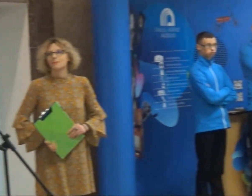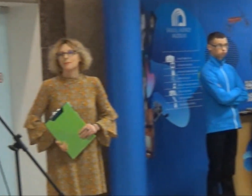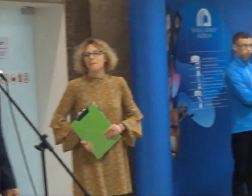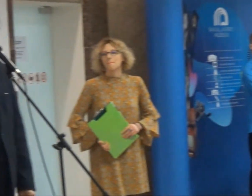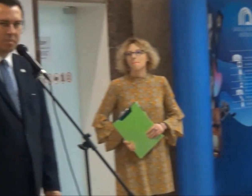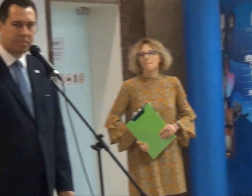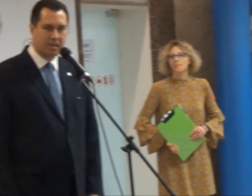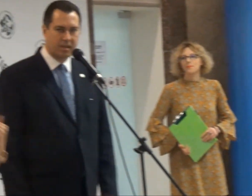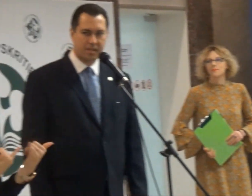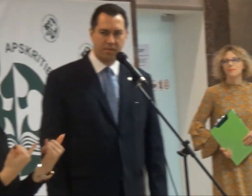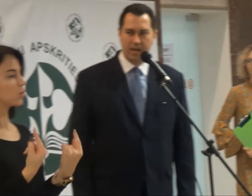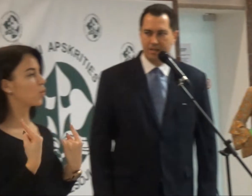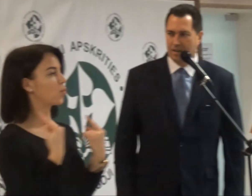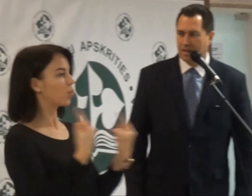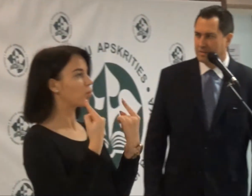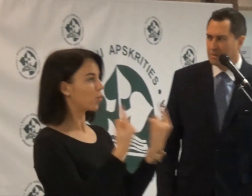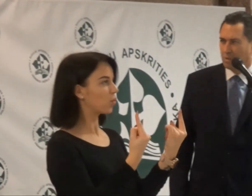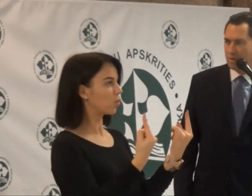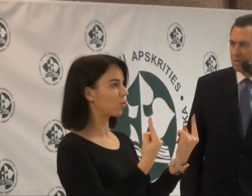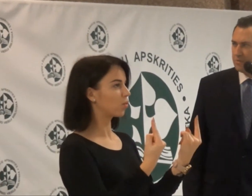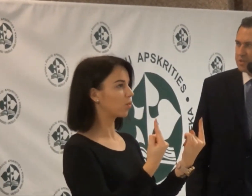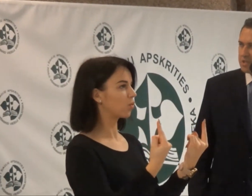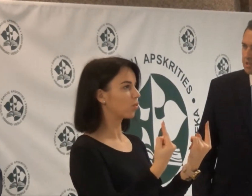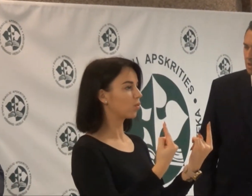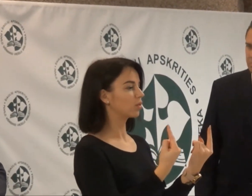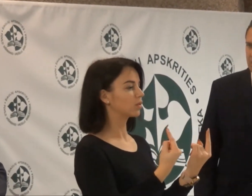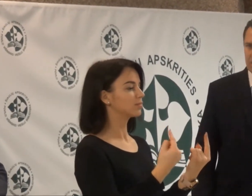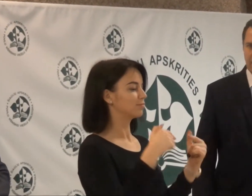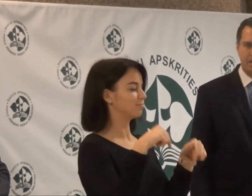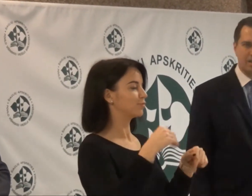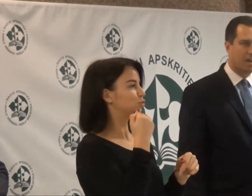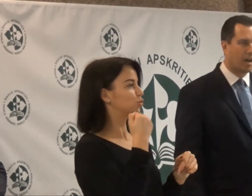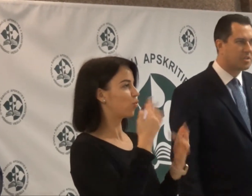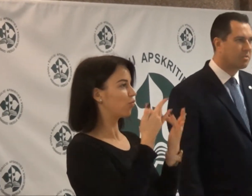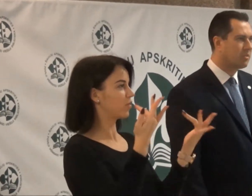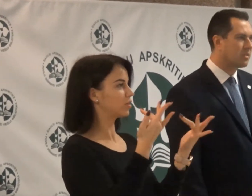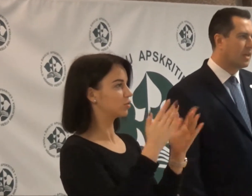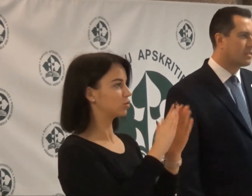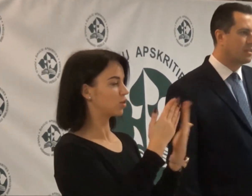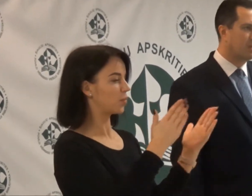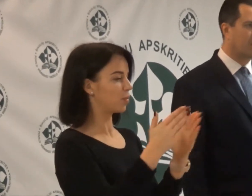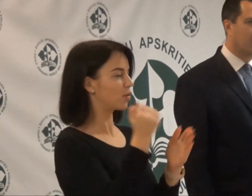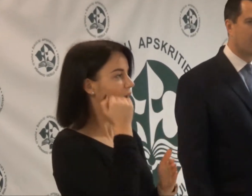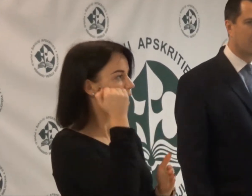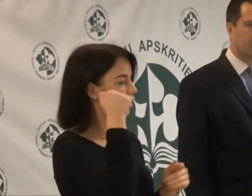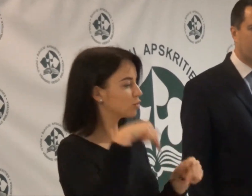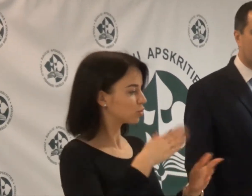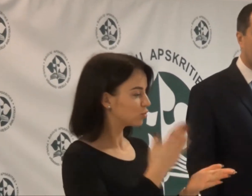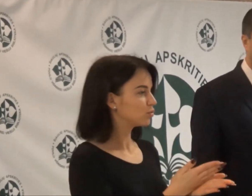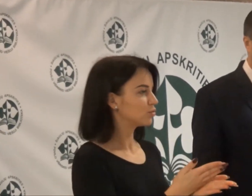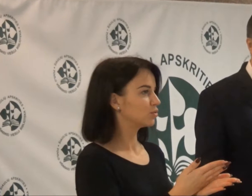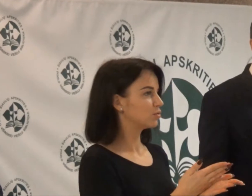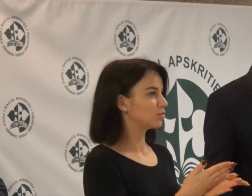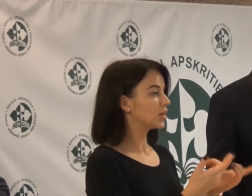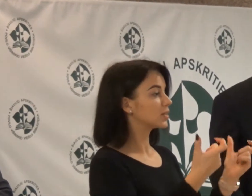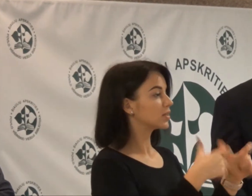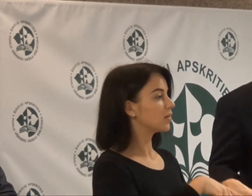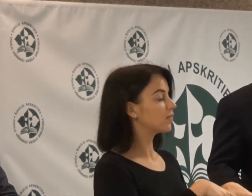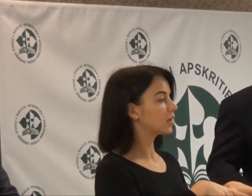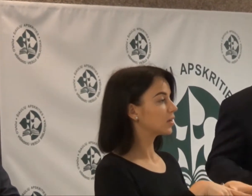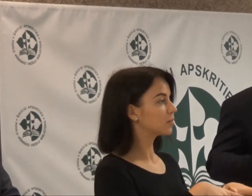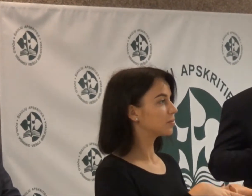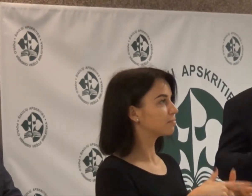mieste. Bet šiandien ypatingas vivat yra Povilo Višinskio bibliotekai. Ačiū, kad jūs esat. Savivaldybė